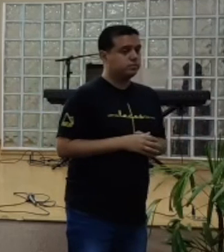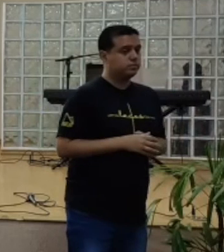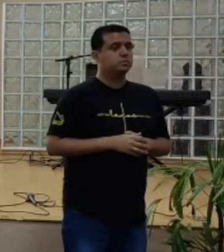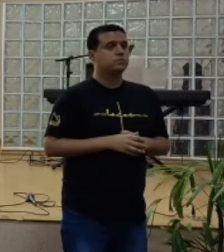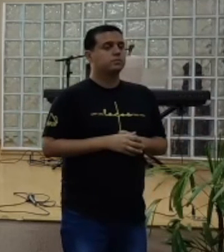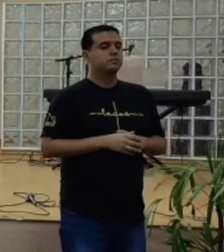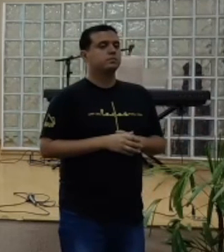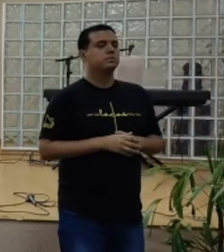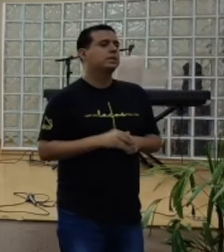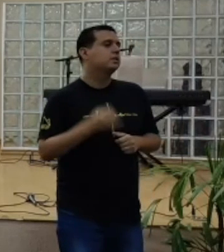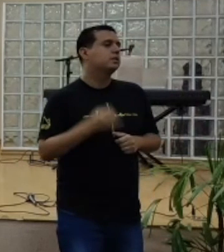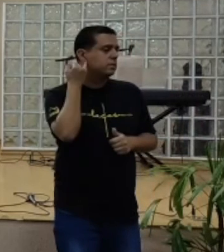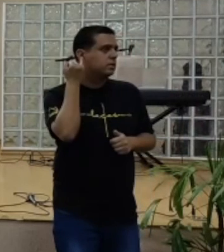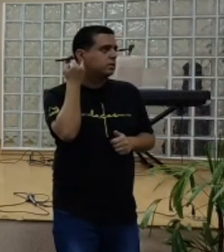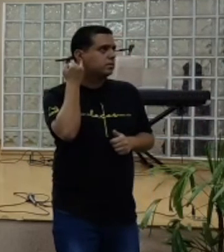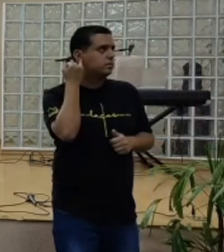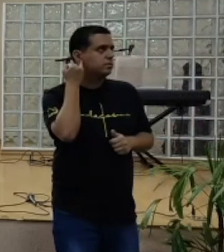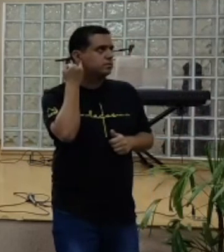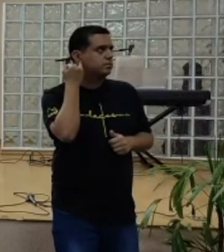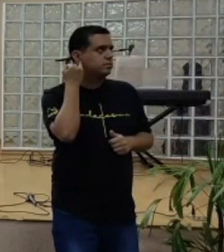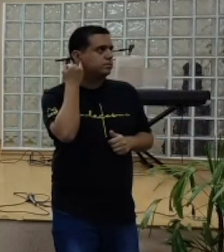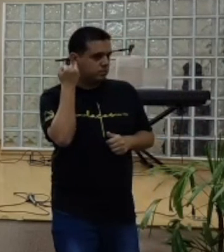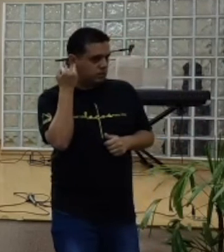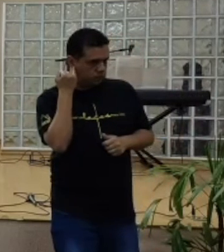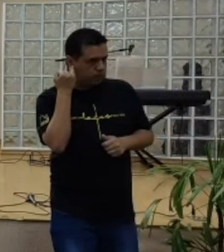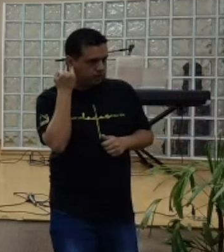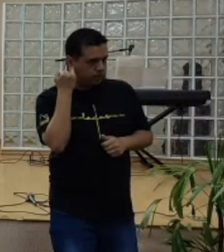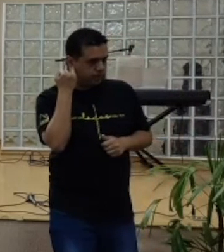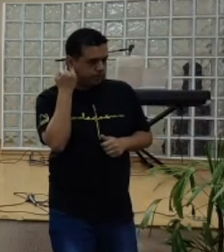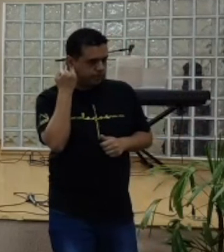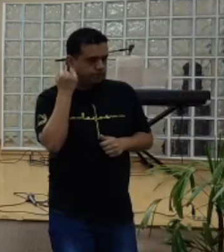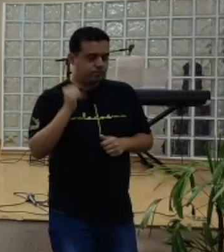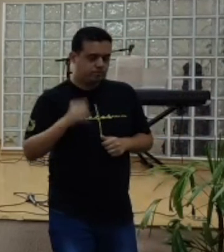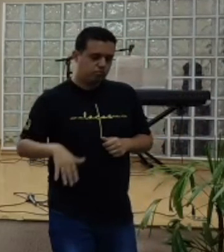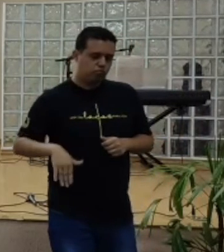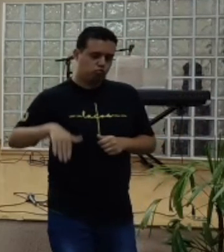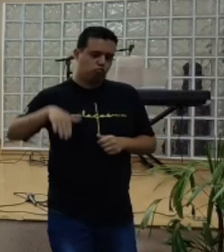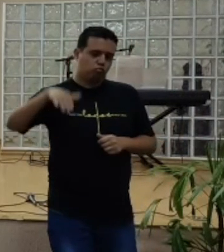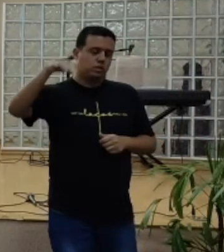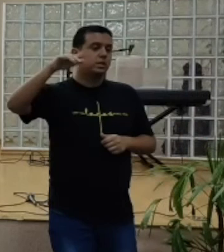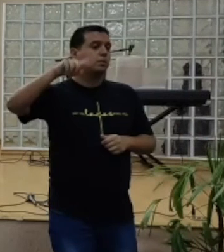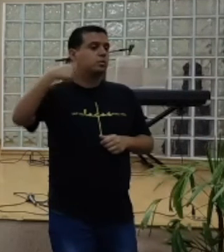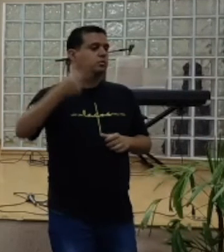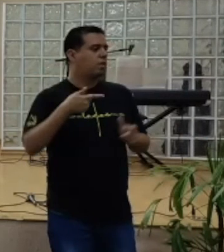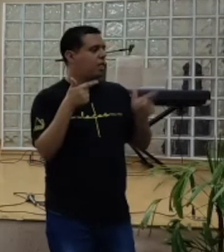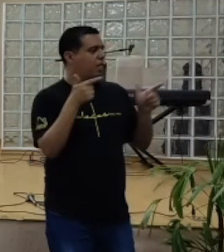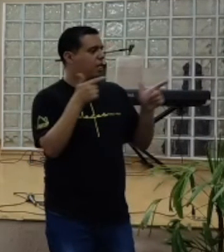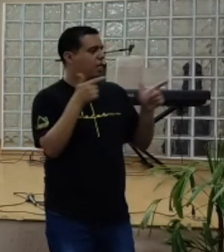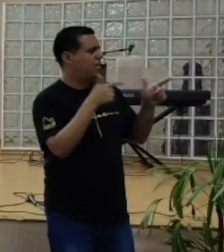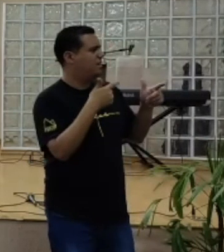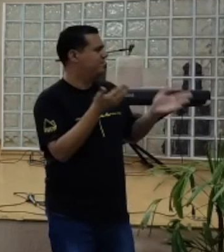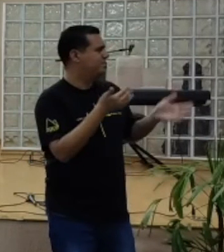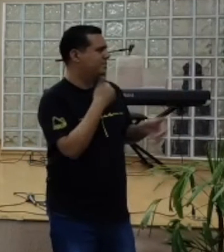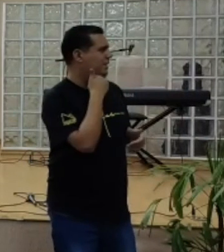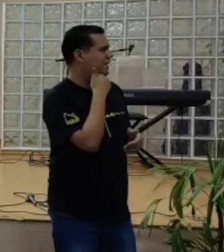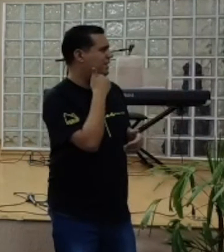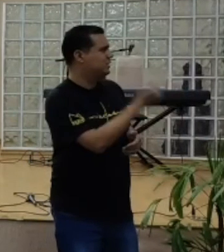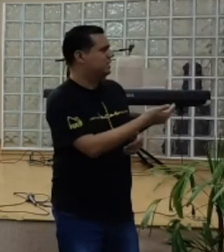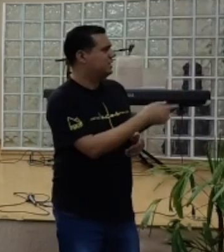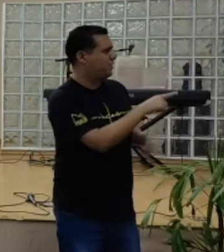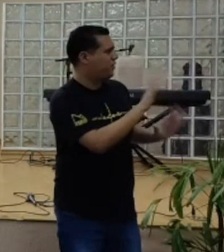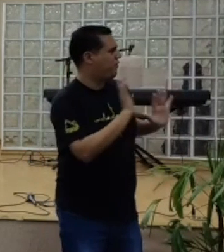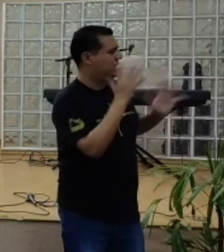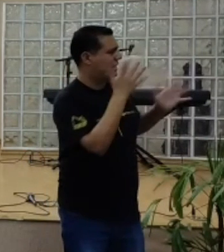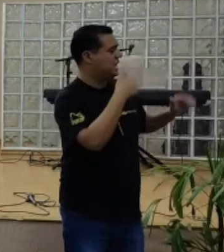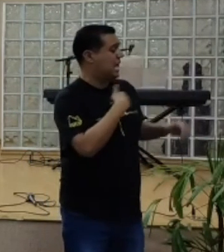Ismael, no desmame de Isaque, ele fica caçoando, zombando, dizendo: não adianta nada fazer festa, o herdeiro sou eu nasci primeiro,